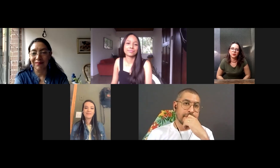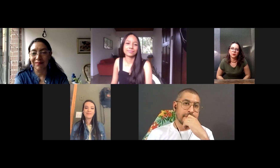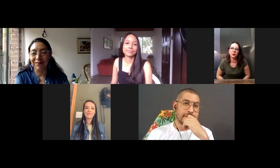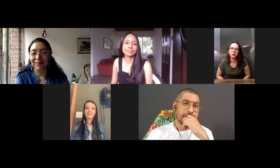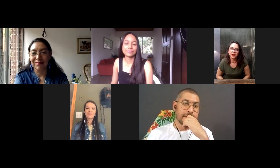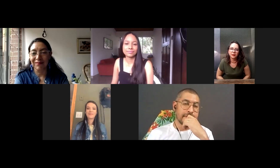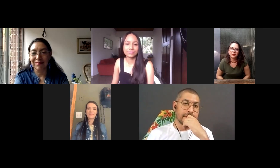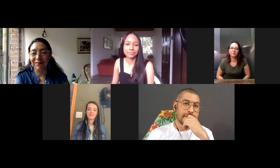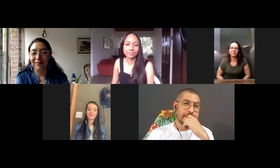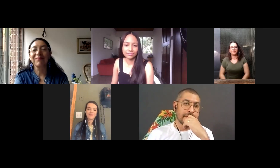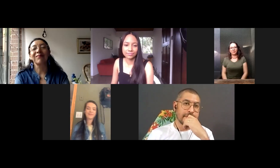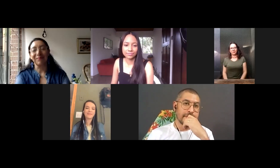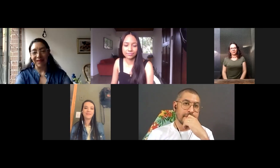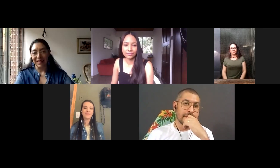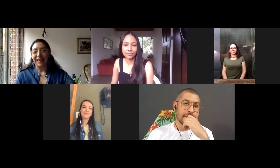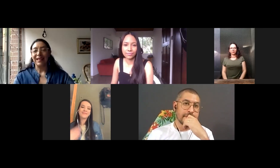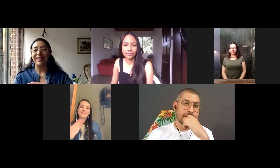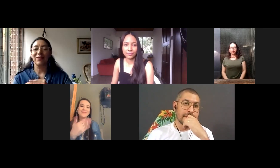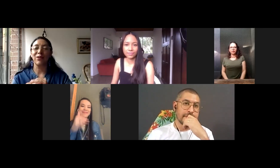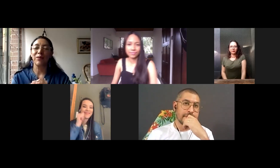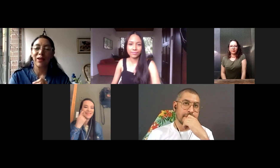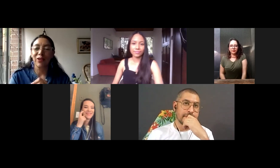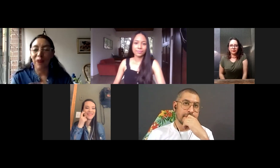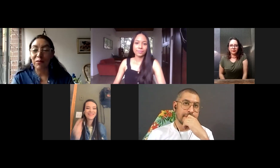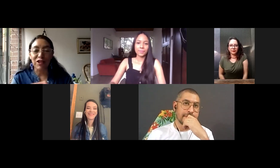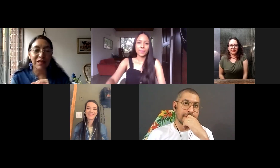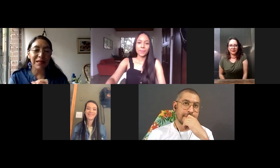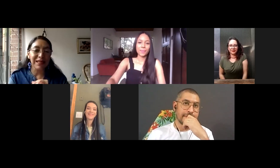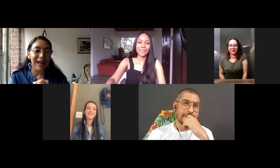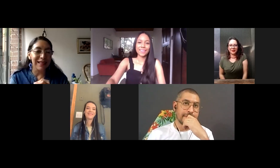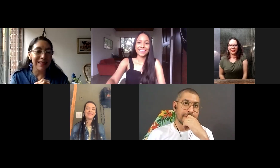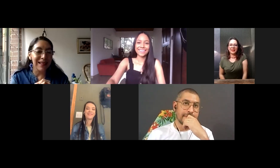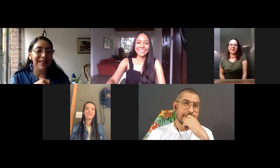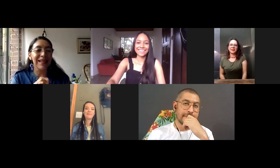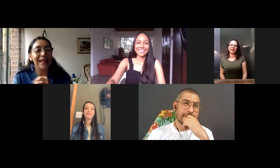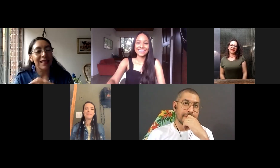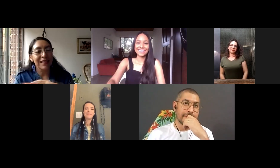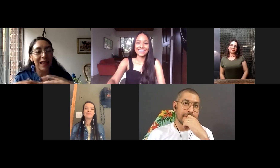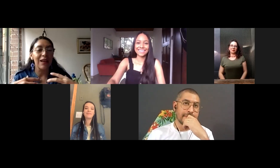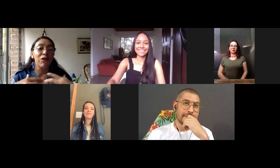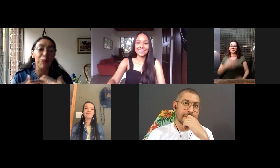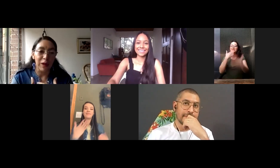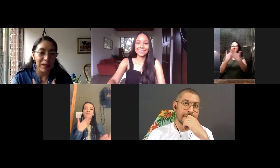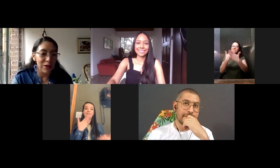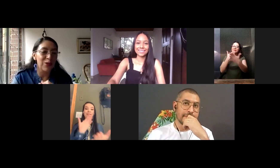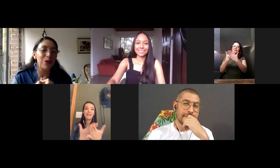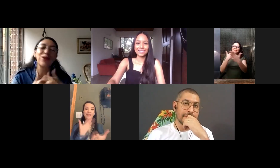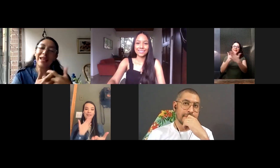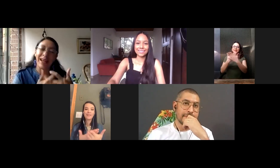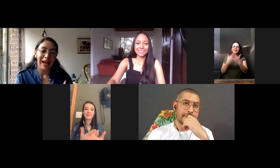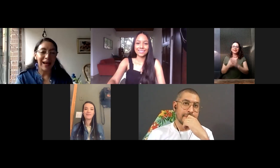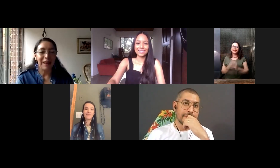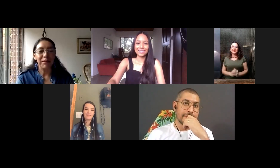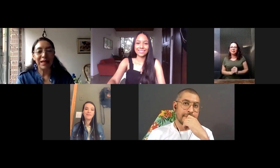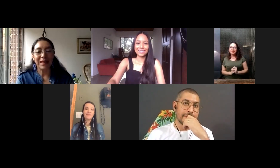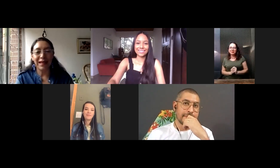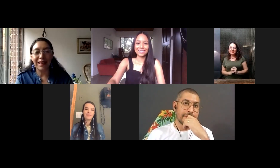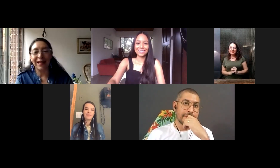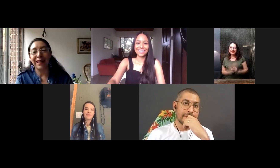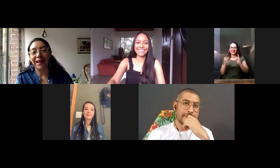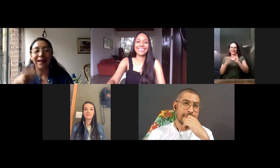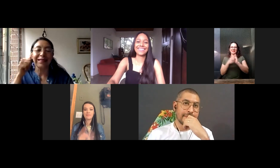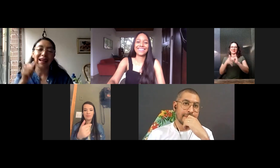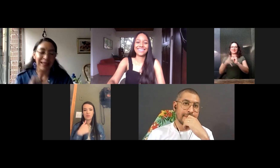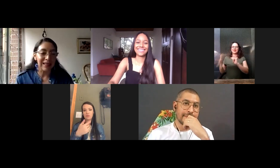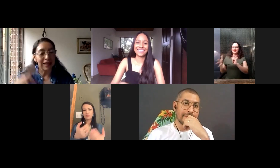entonces el próximo viernes. Listo. Doctora, muchísimas gracias. Gracias a la corporación, a